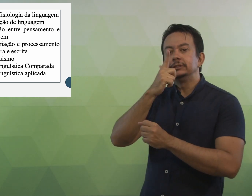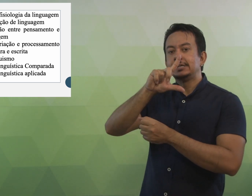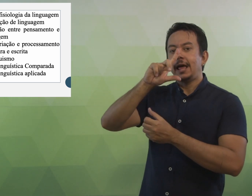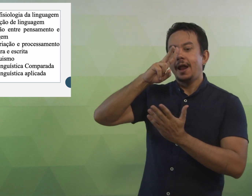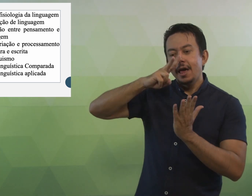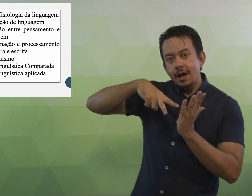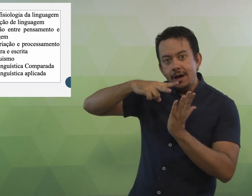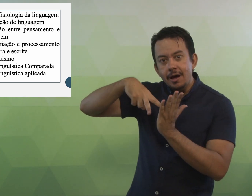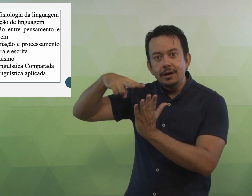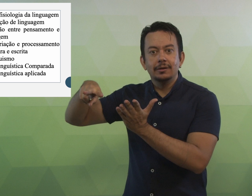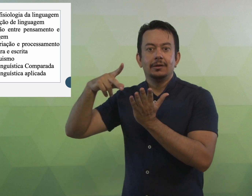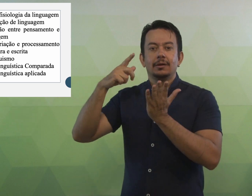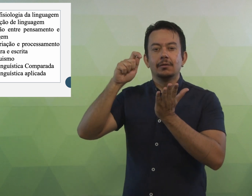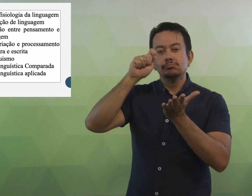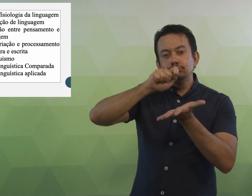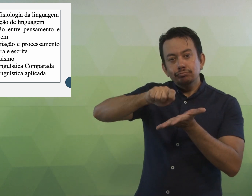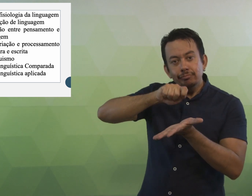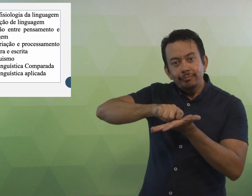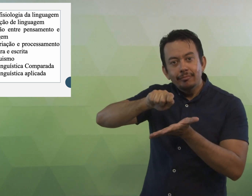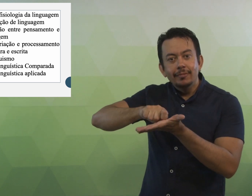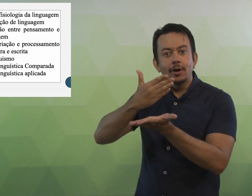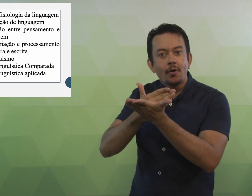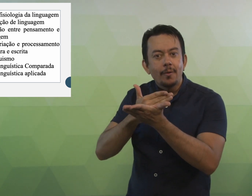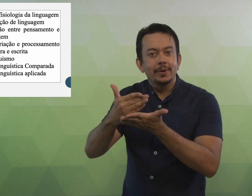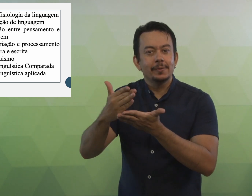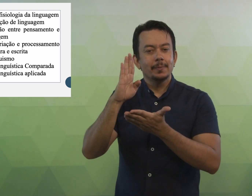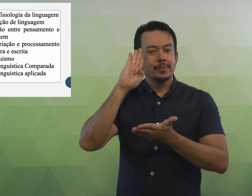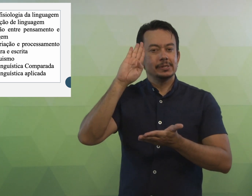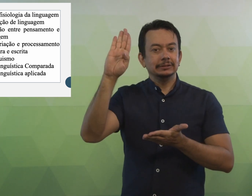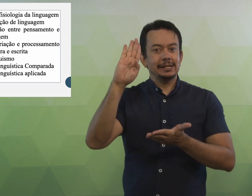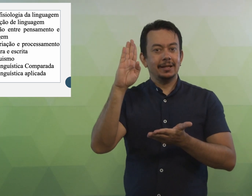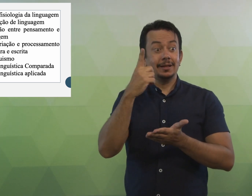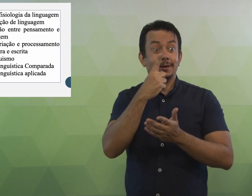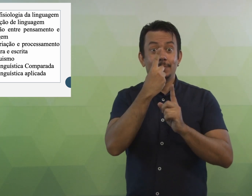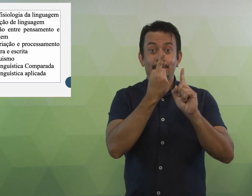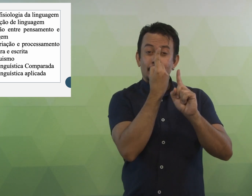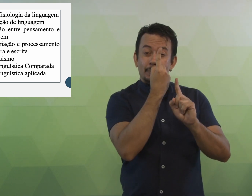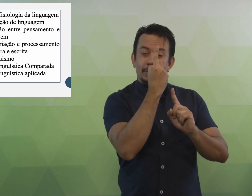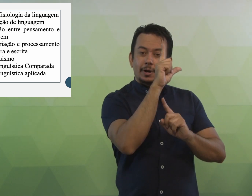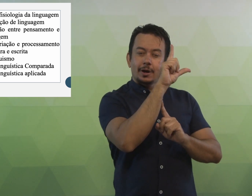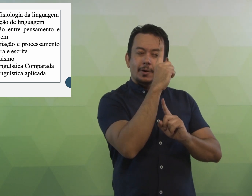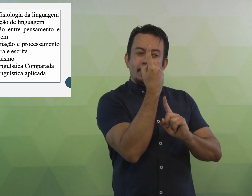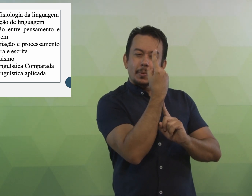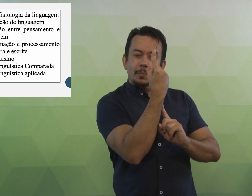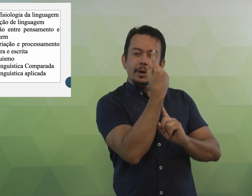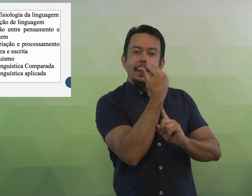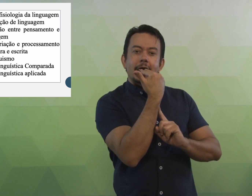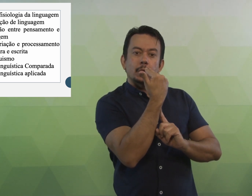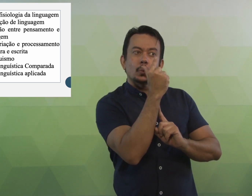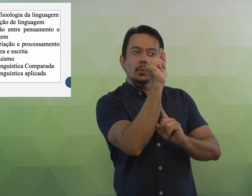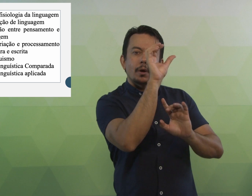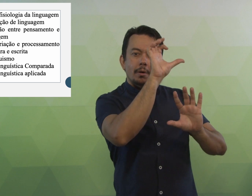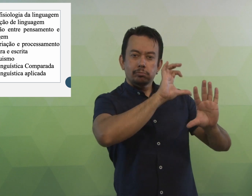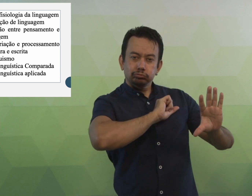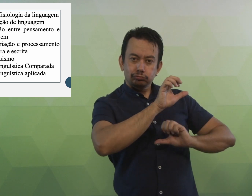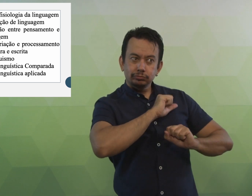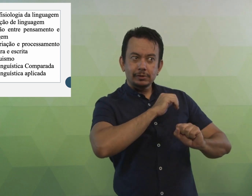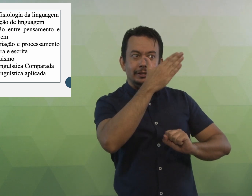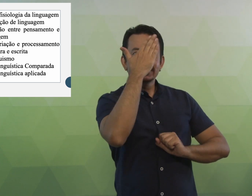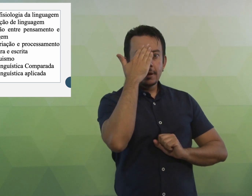se apropria desse conteúdo e ela consegue tanto usar Libras quanto usar a linguagem de